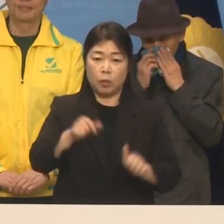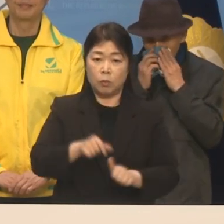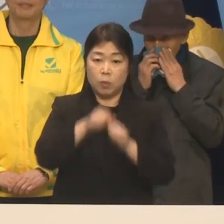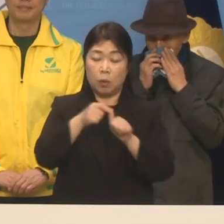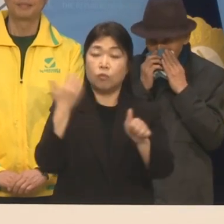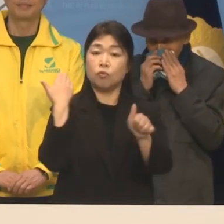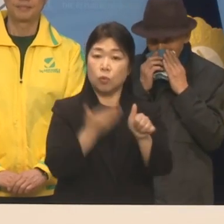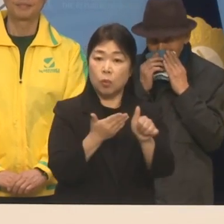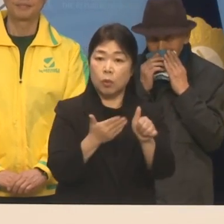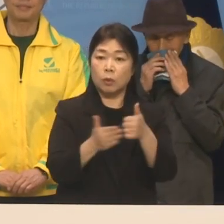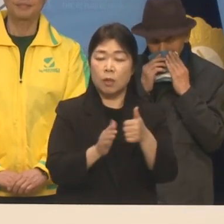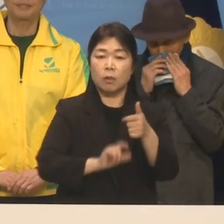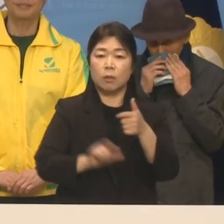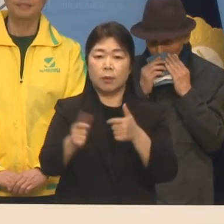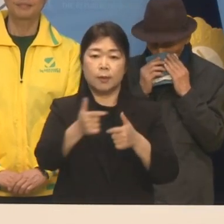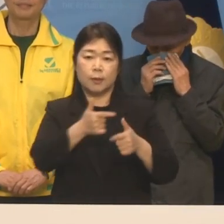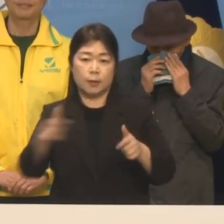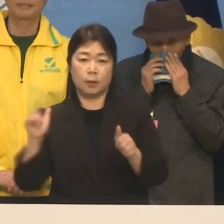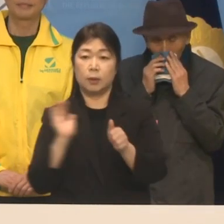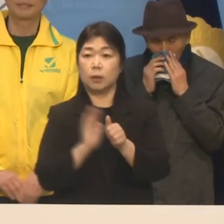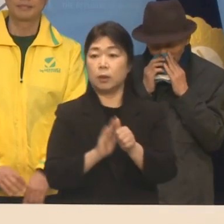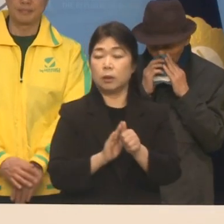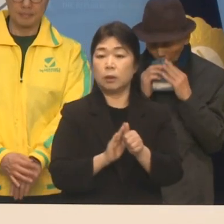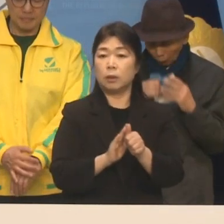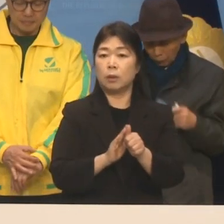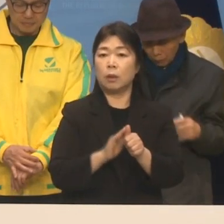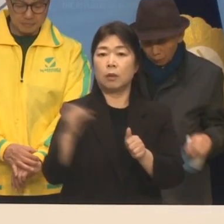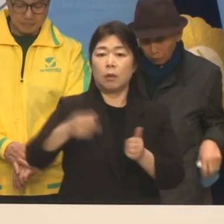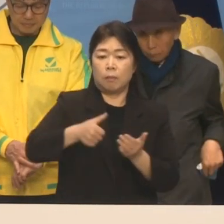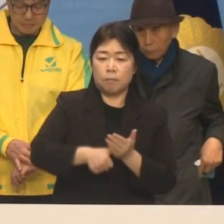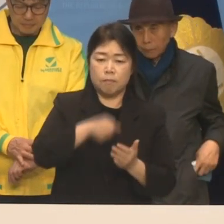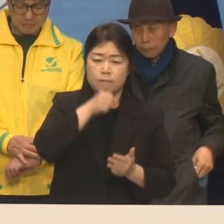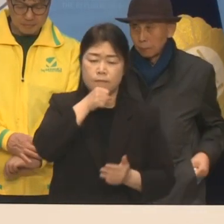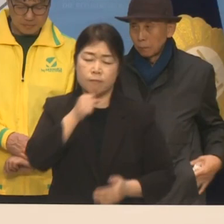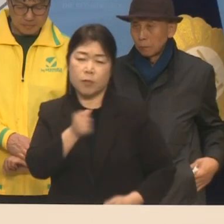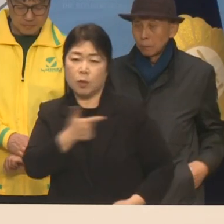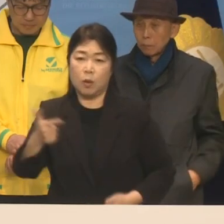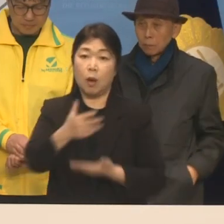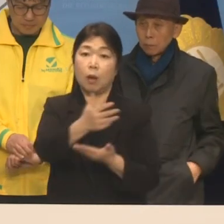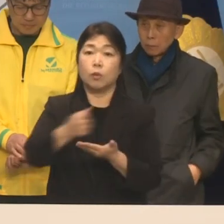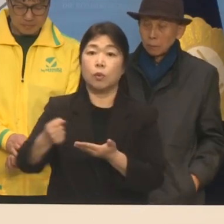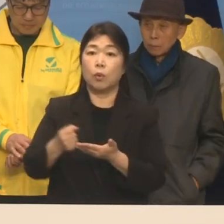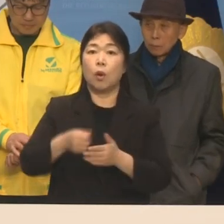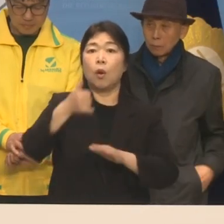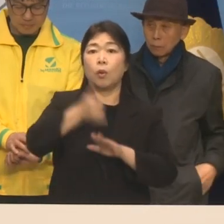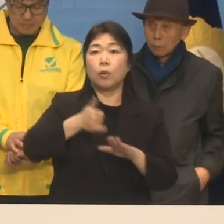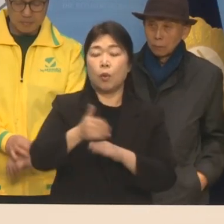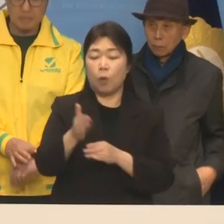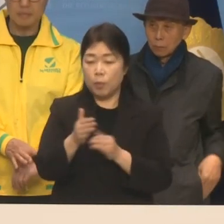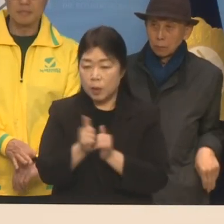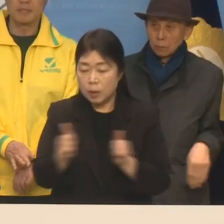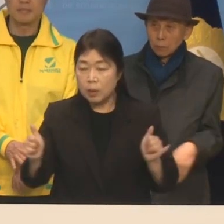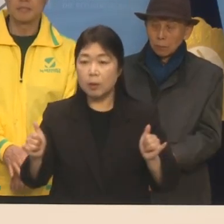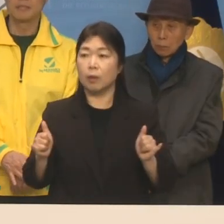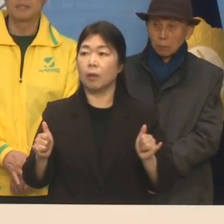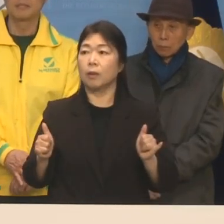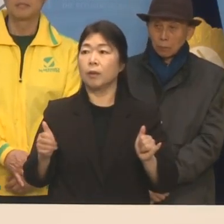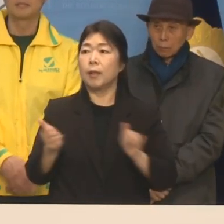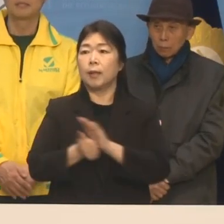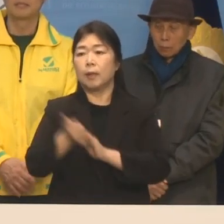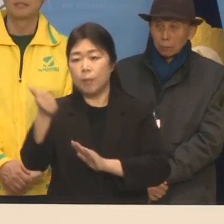지지와 큰 득표를 통해서 이 농어민들의 또 농업의 그